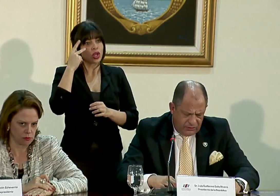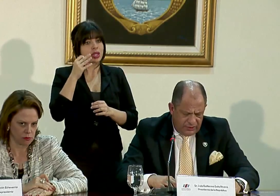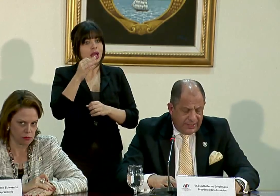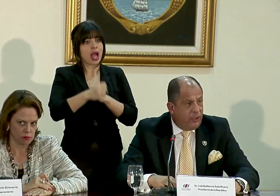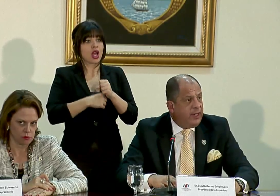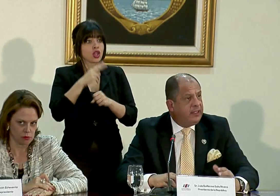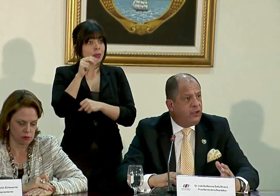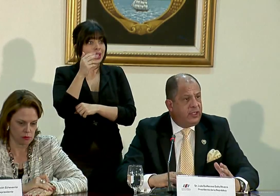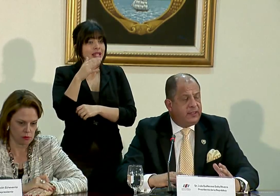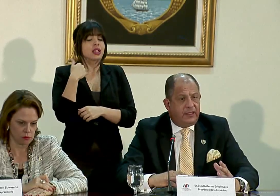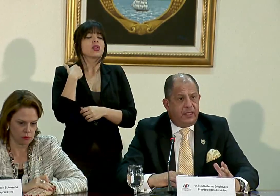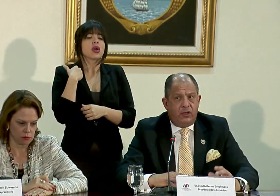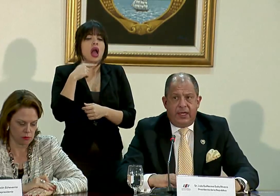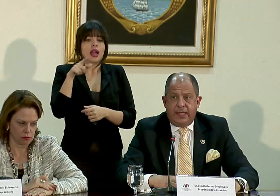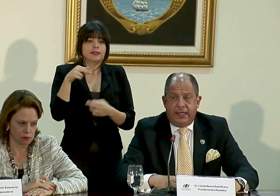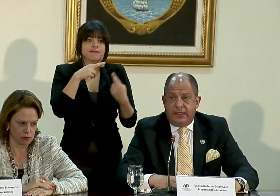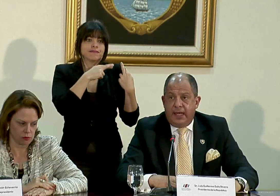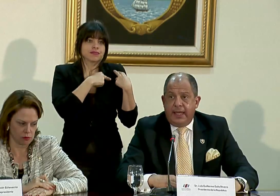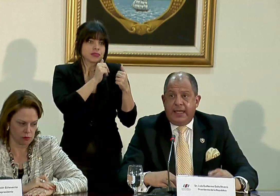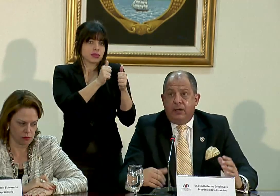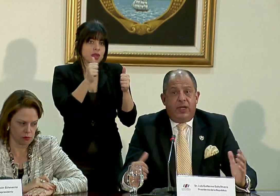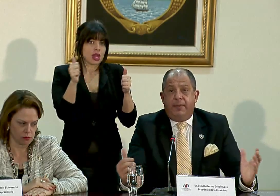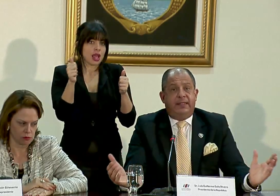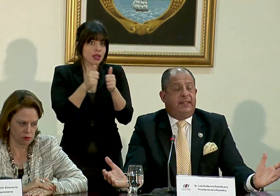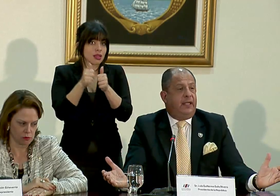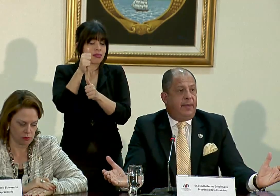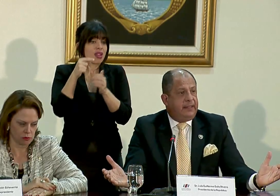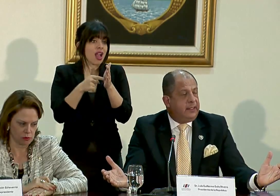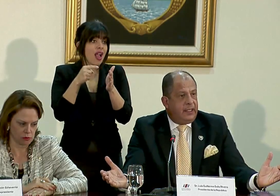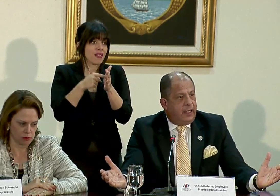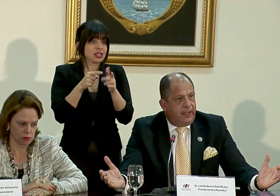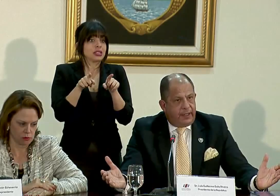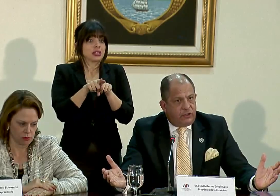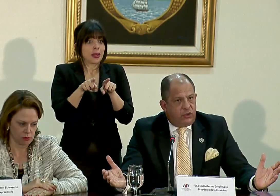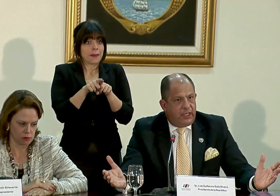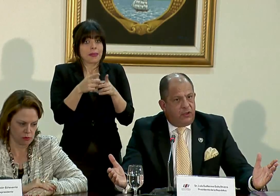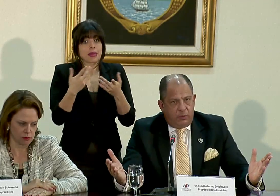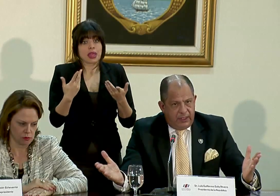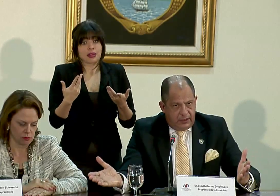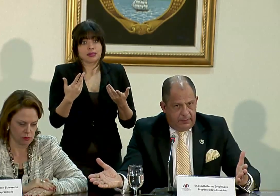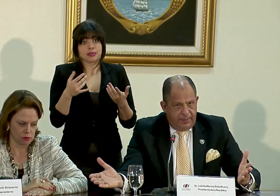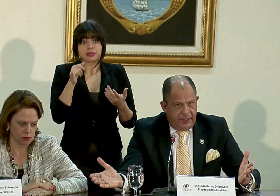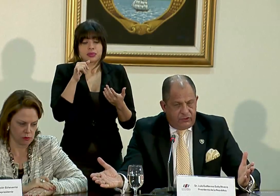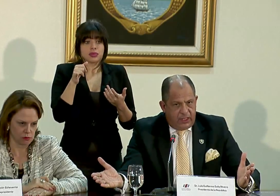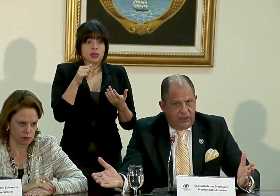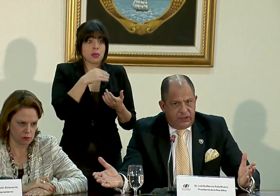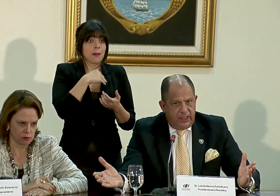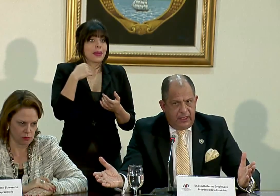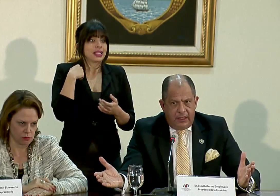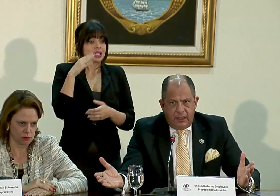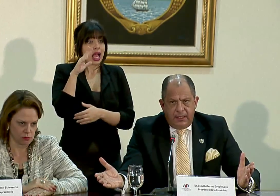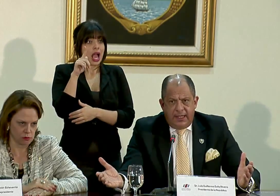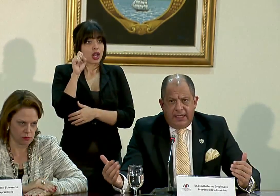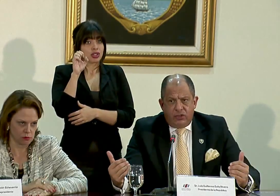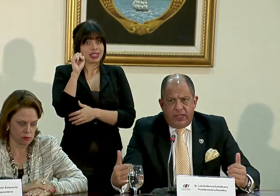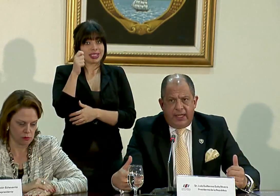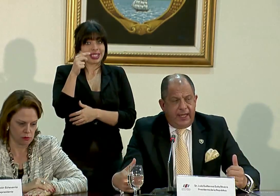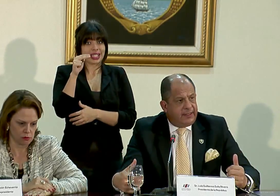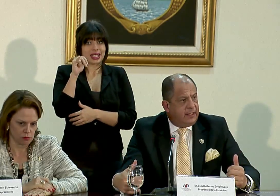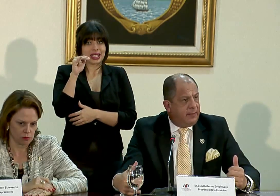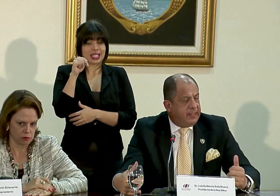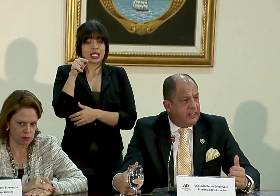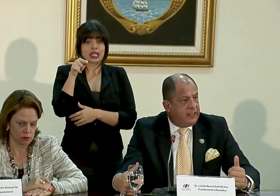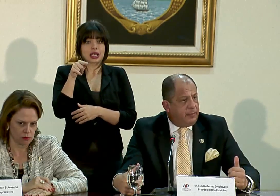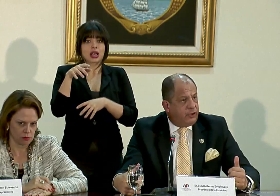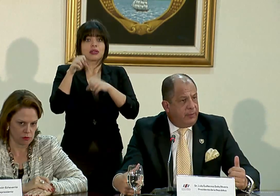2015. Entonces hay obligaciones que tienen los jerarcas y que algunas veces además resultan como las del ministro Carlos Zennini del hecho de